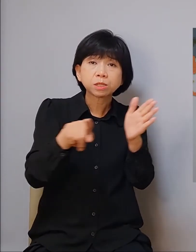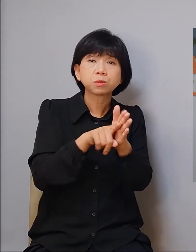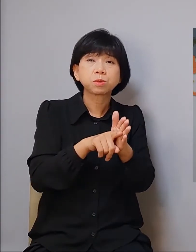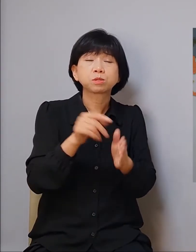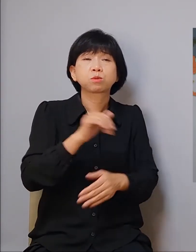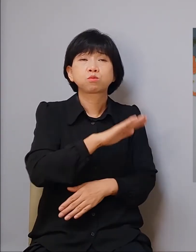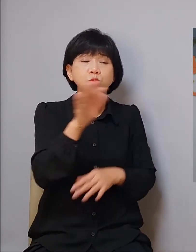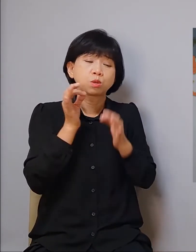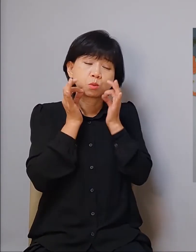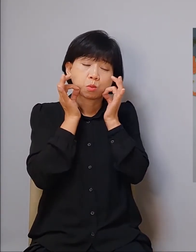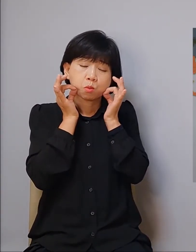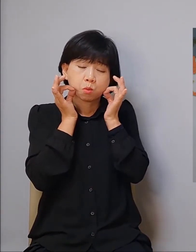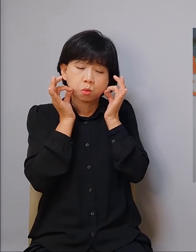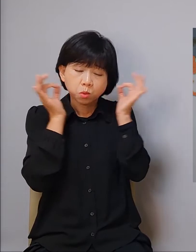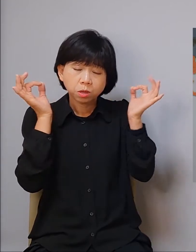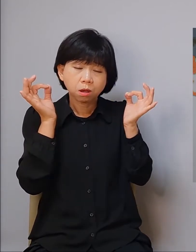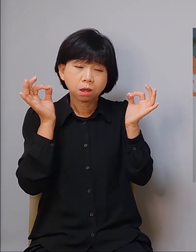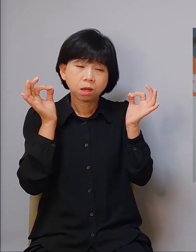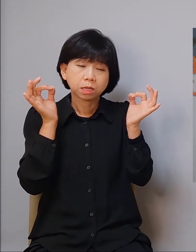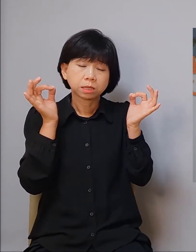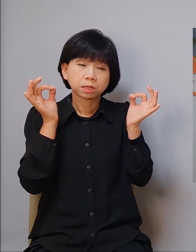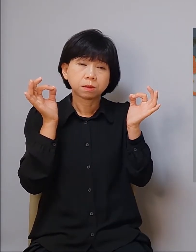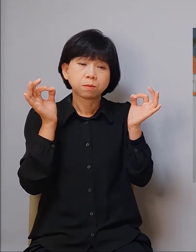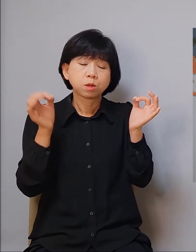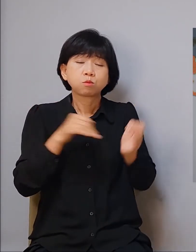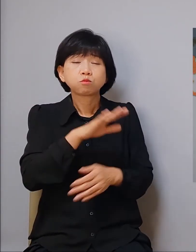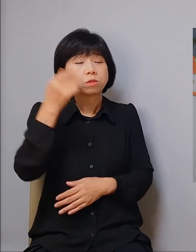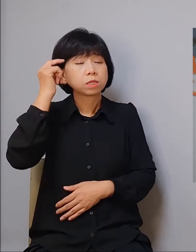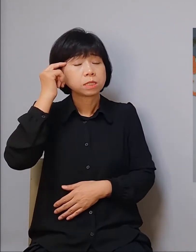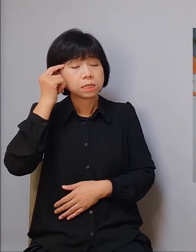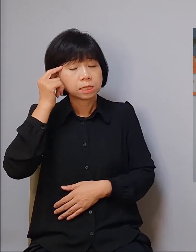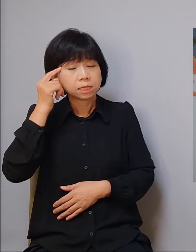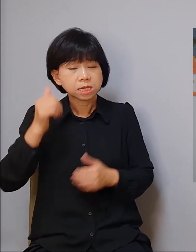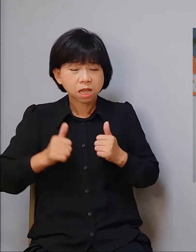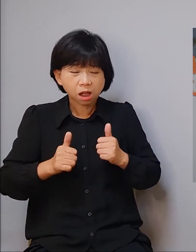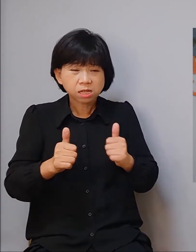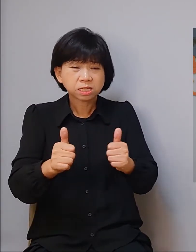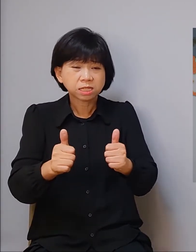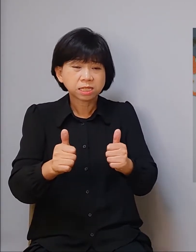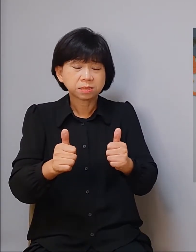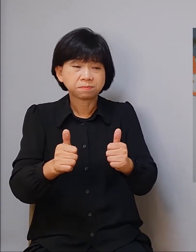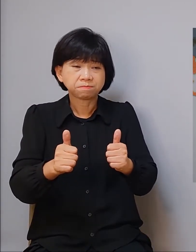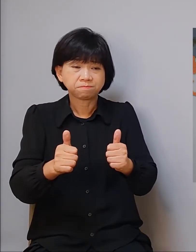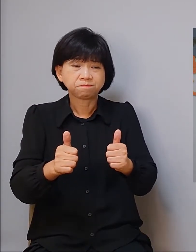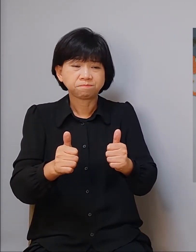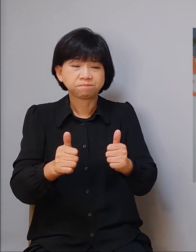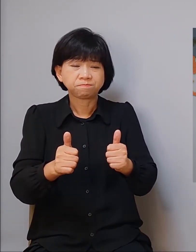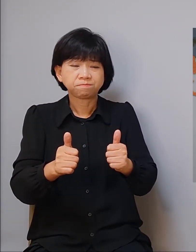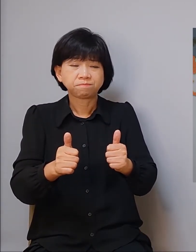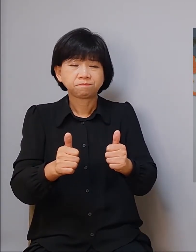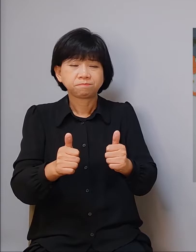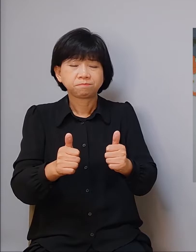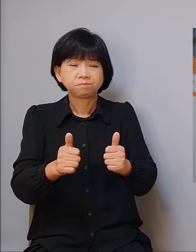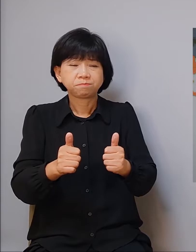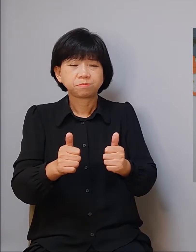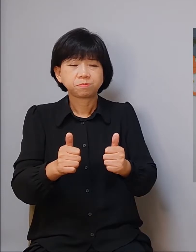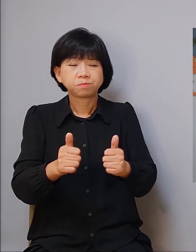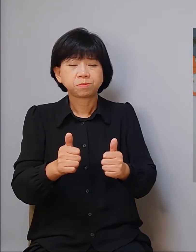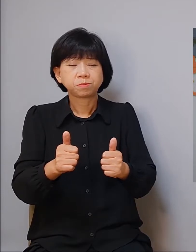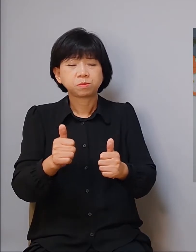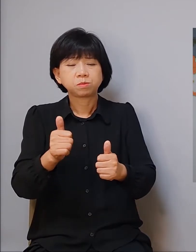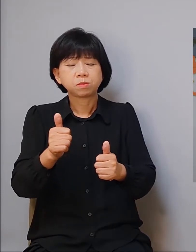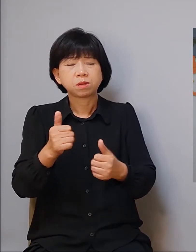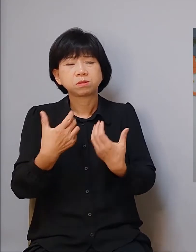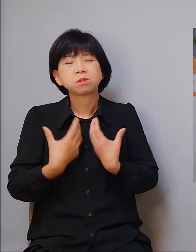우리의 노력, 우리의 의지, 우리의 대단한 열심들을 좌절시키십니다. 출애굽기